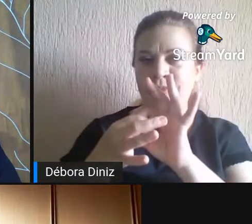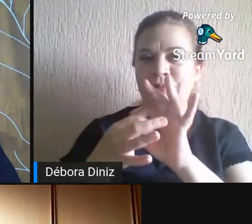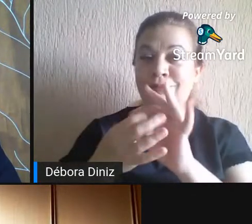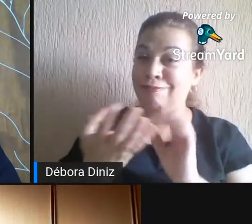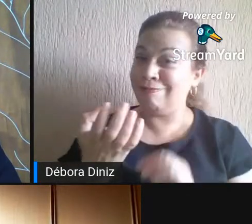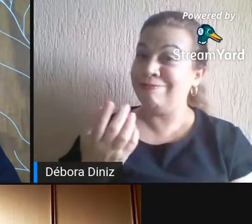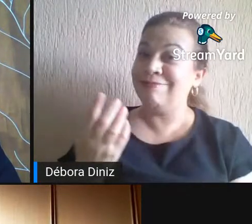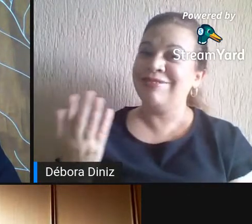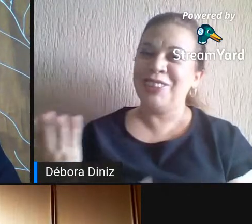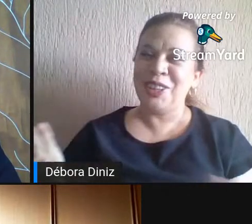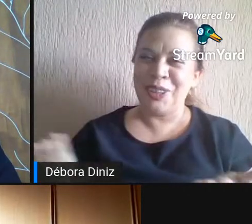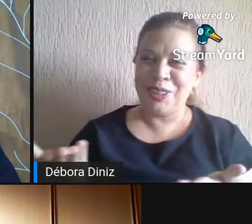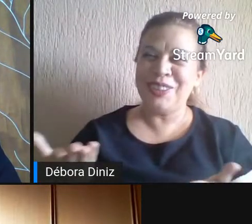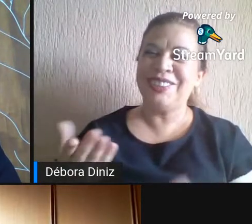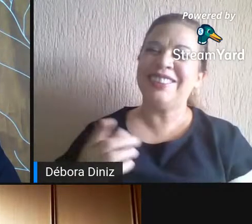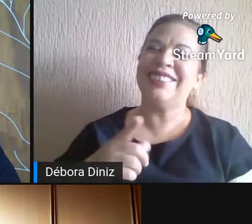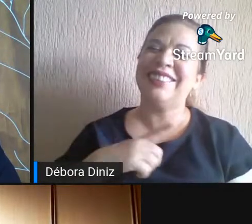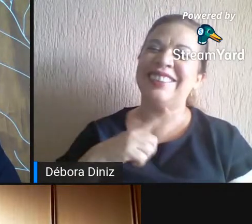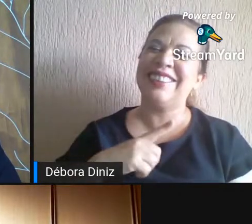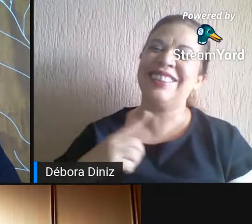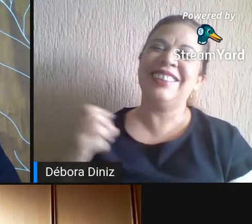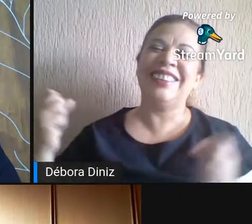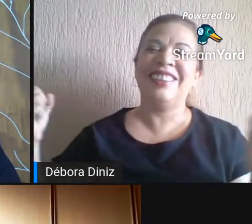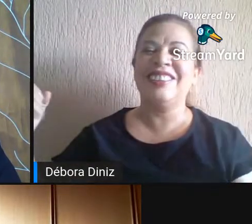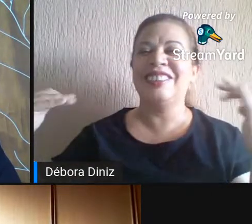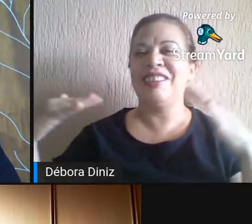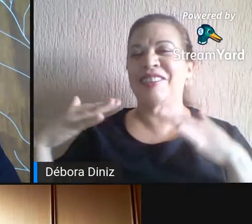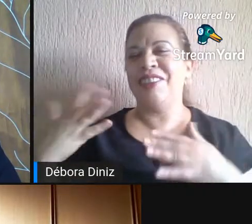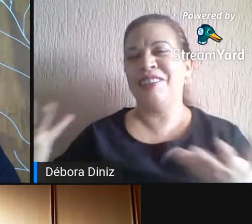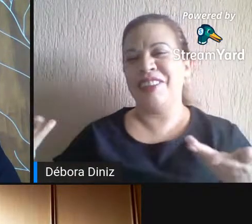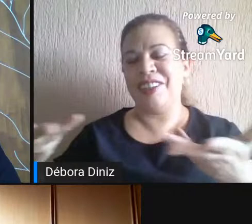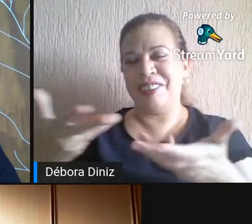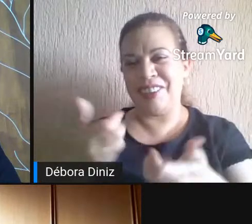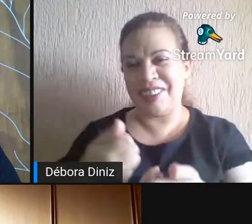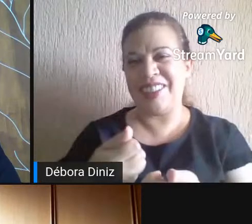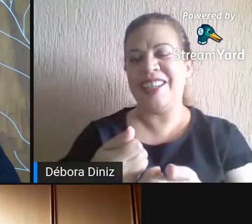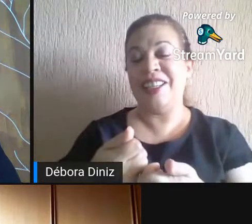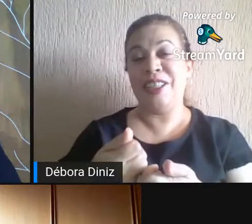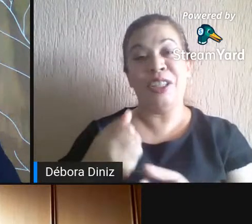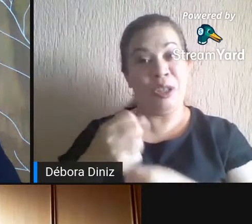um excelente dia de evento, um excelente ano de trabalho.